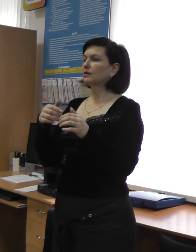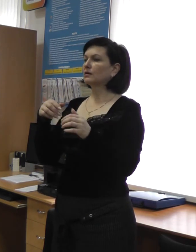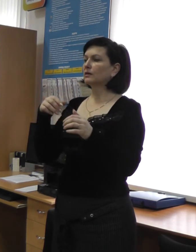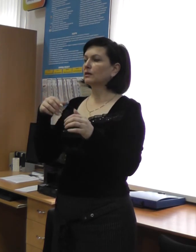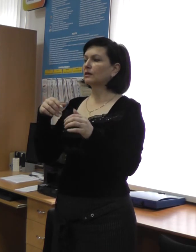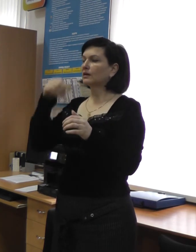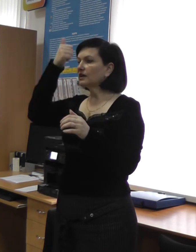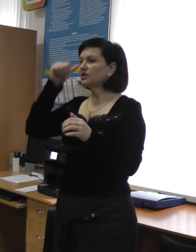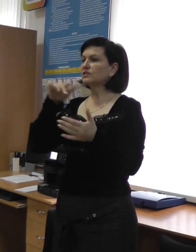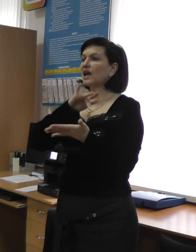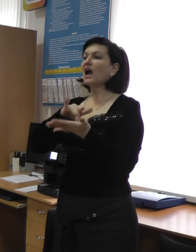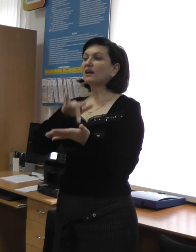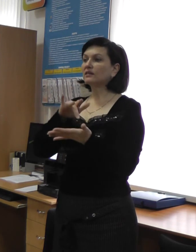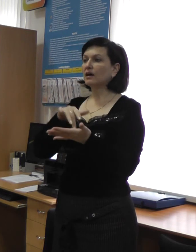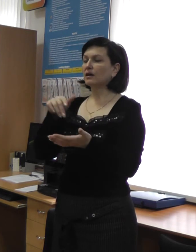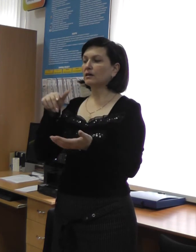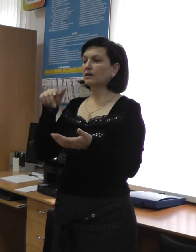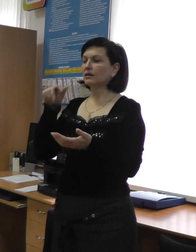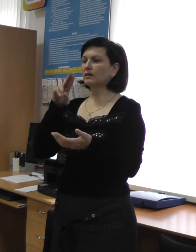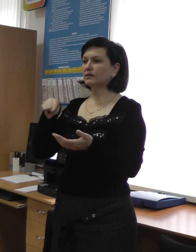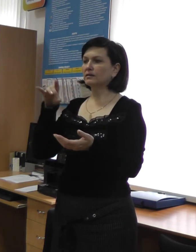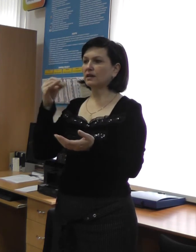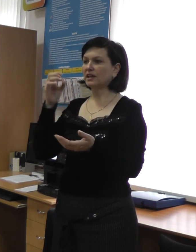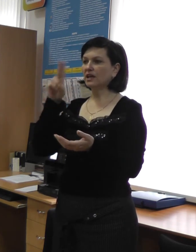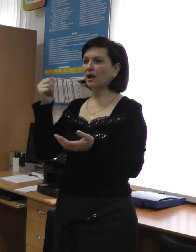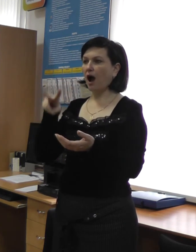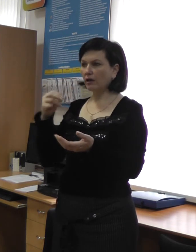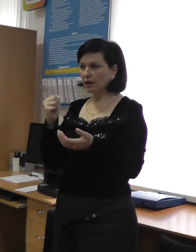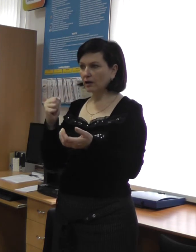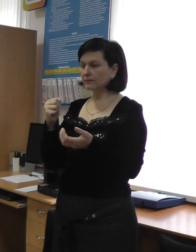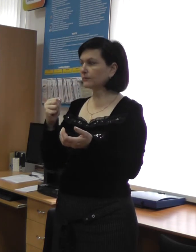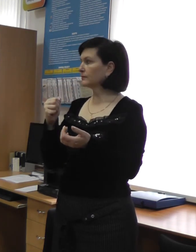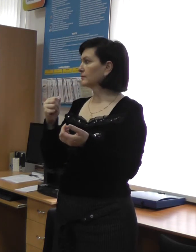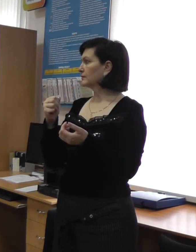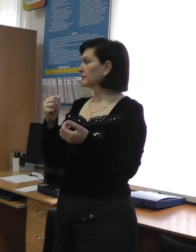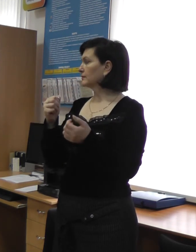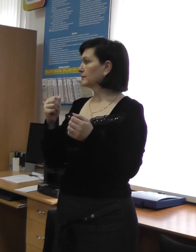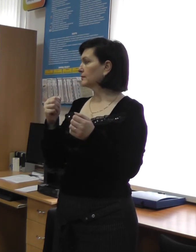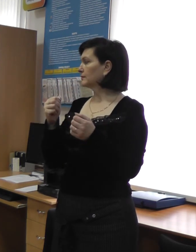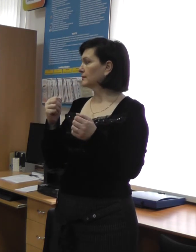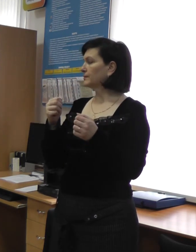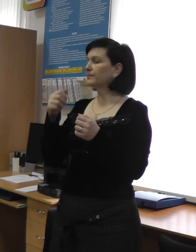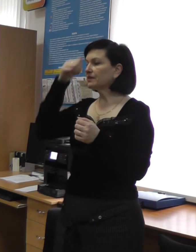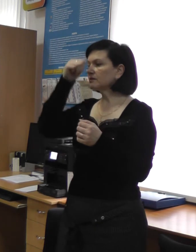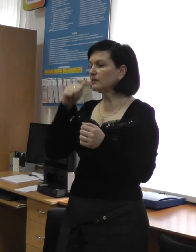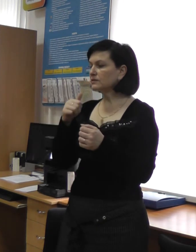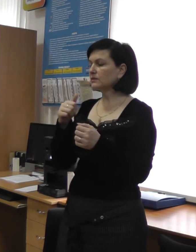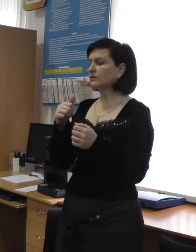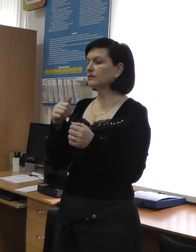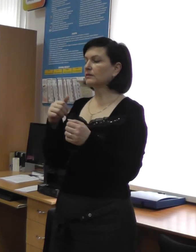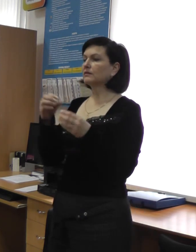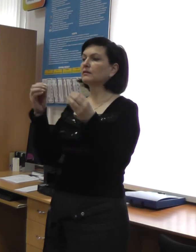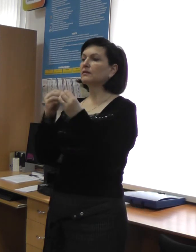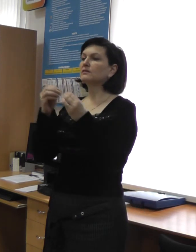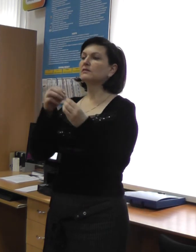Трикала и Аргирополи. Ежегодный внешторговый оборот Ставропольского края с Грецией составляет менее